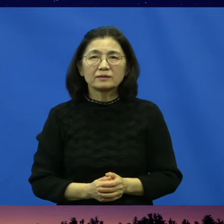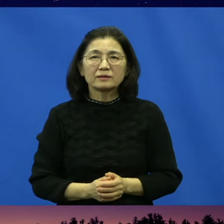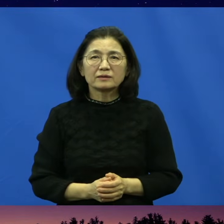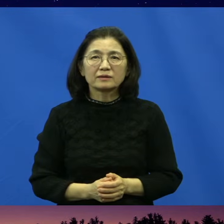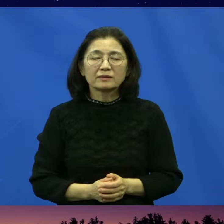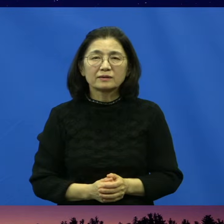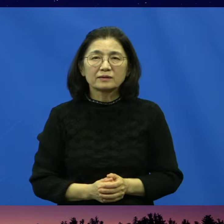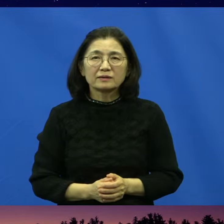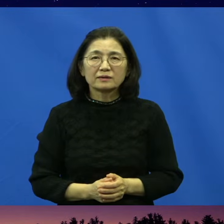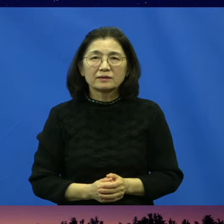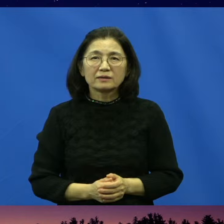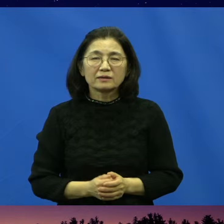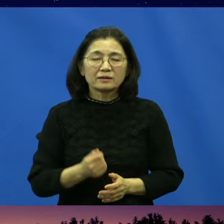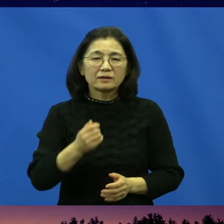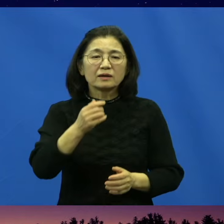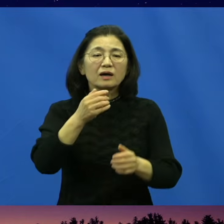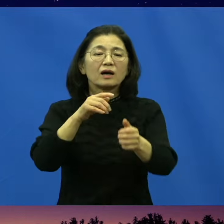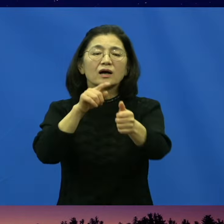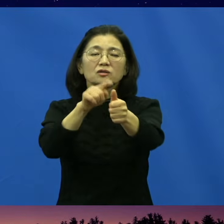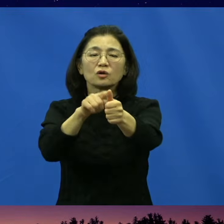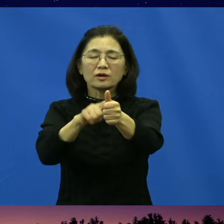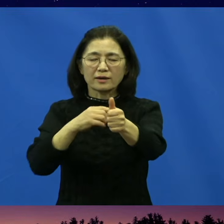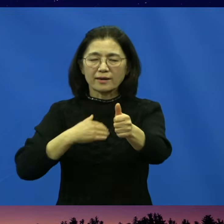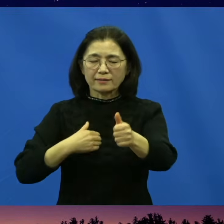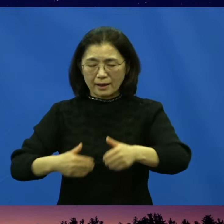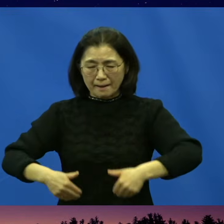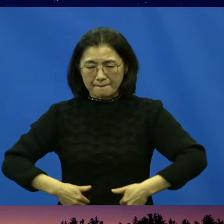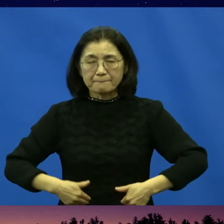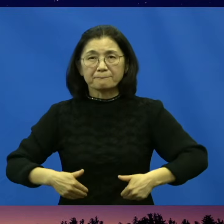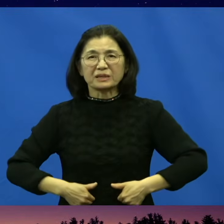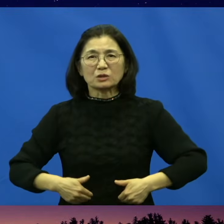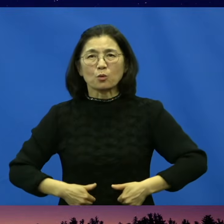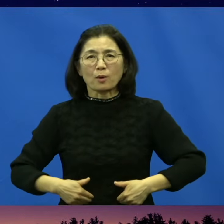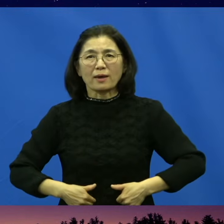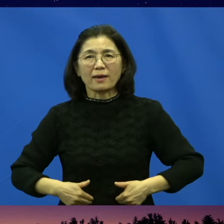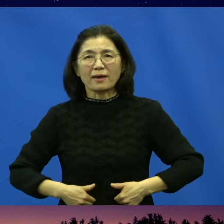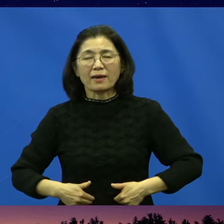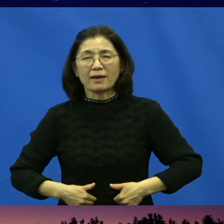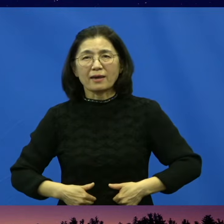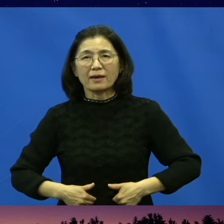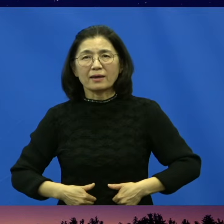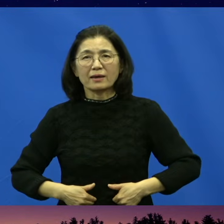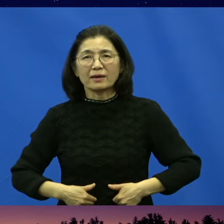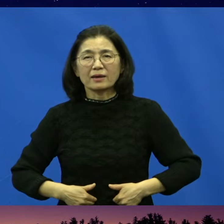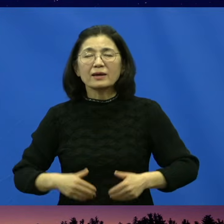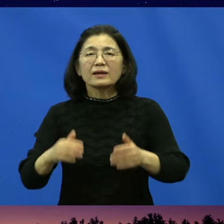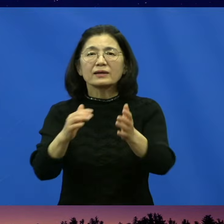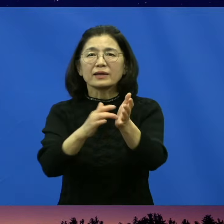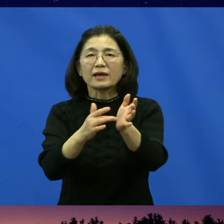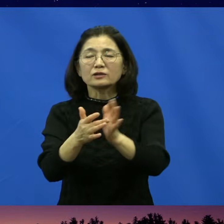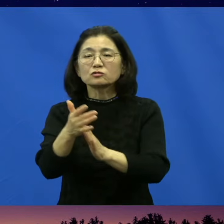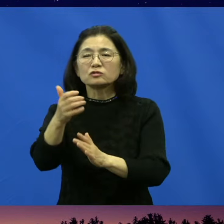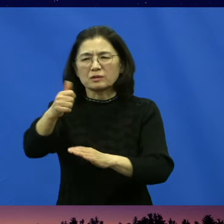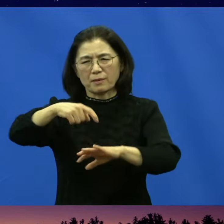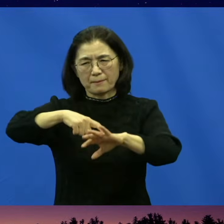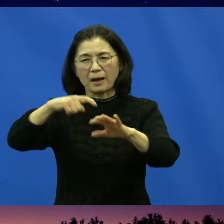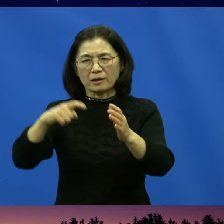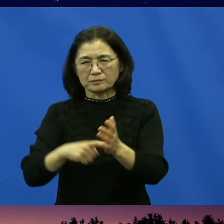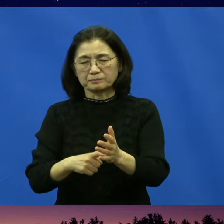내가 필요해, 내가 다 내어줄게. 이것이 예수님의 마음이라는